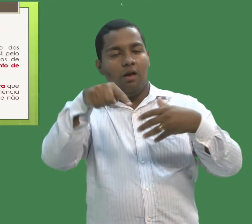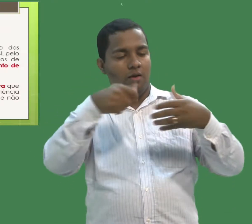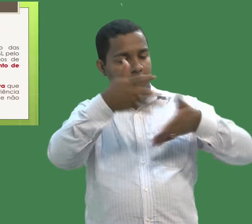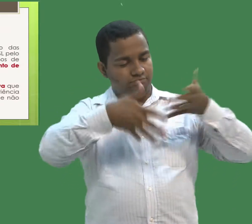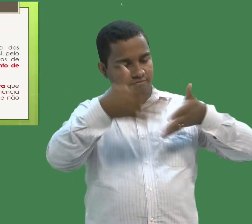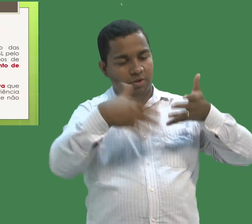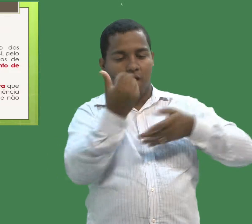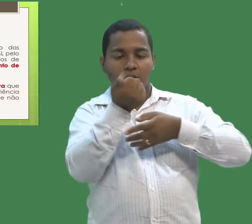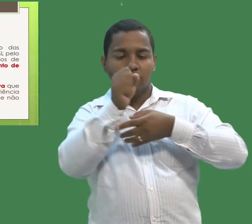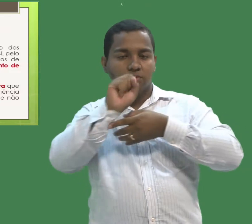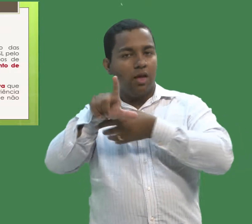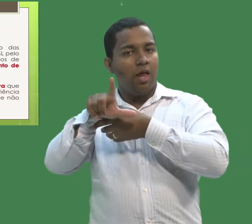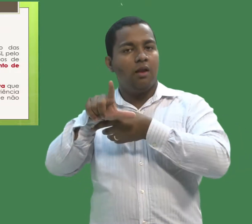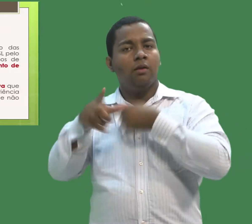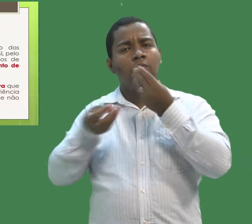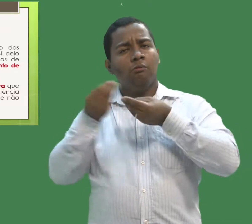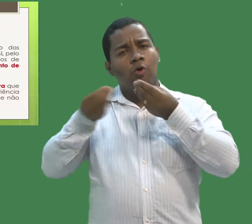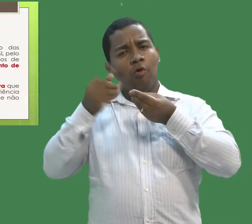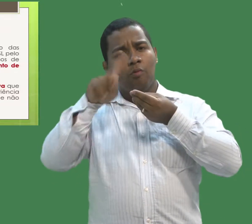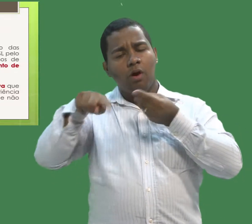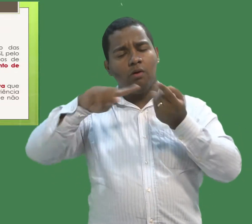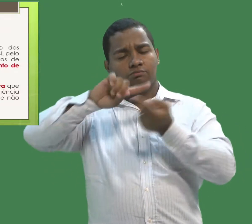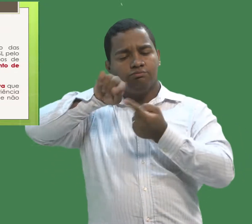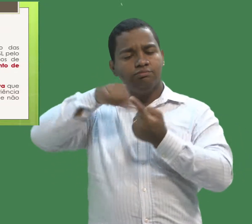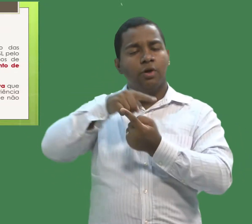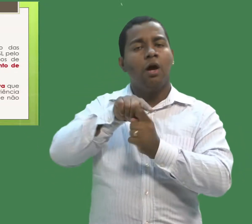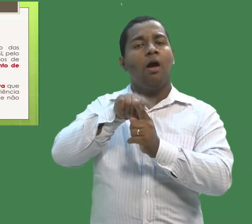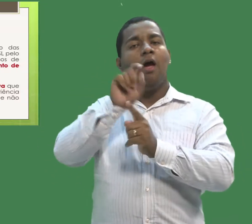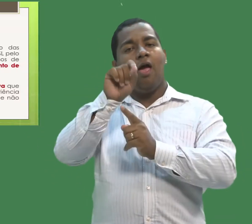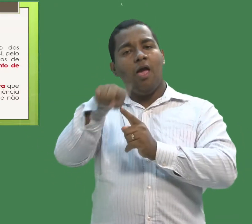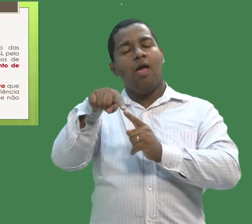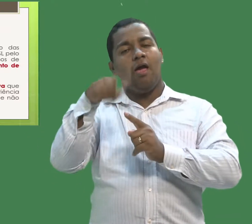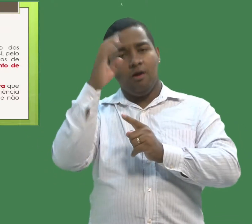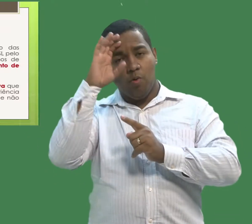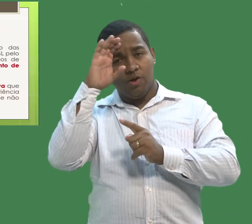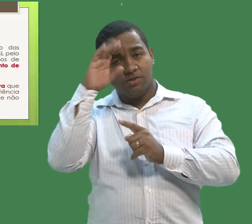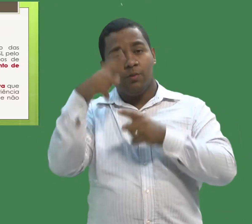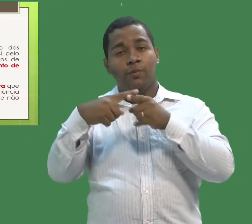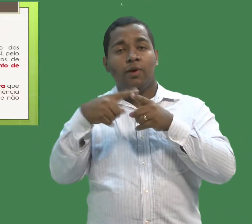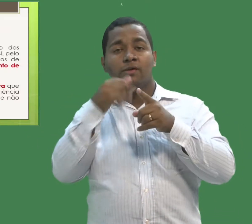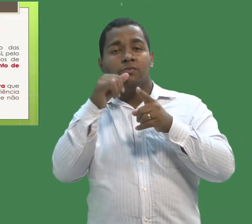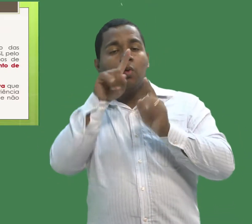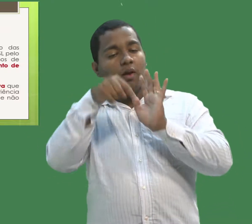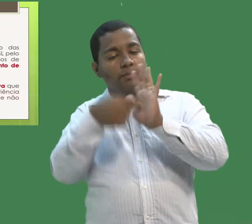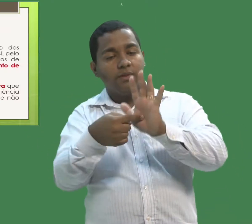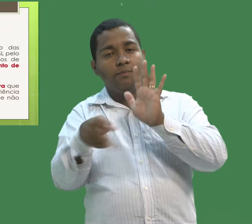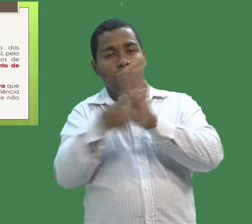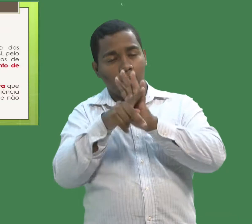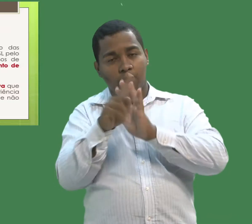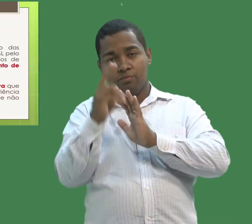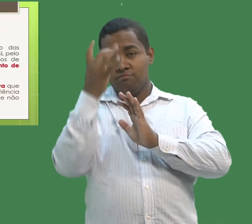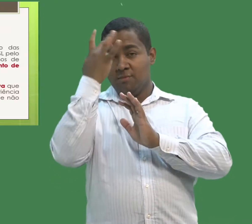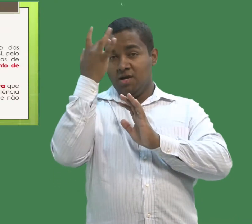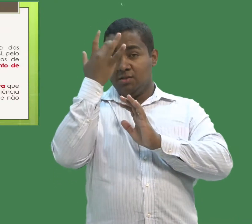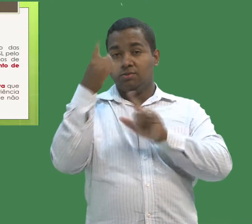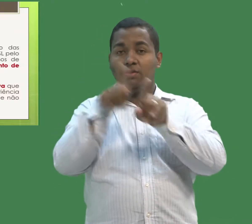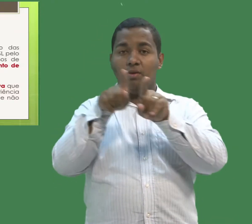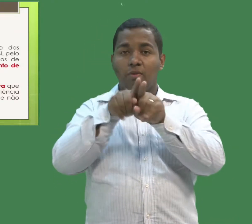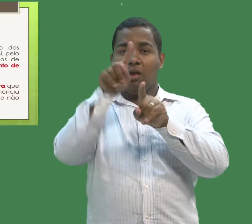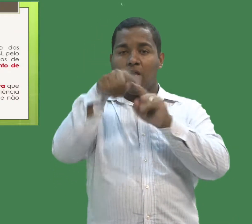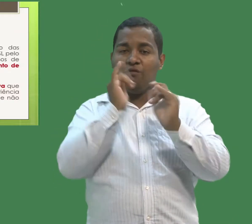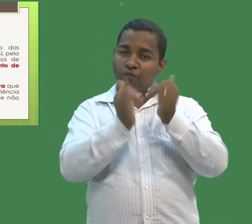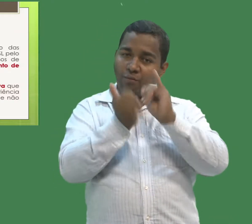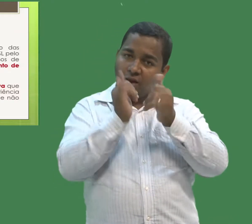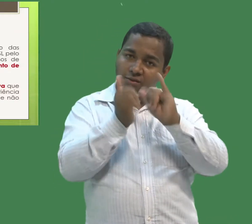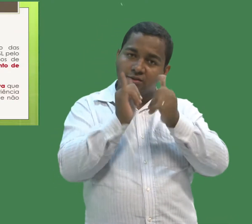sinais americana, a ASL, pelo viés da cognição, ou seja, em termos de representações mentais e de